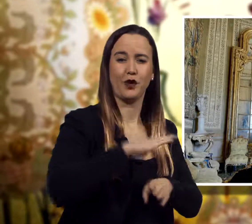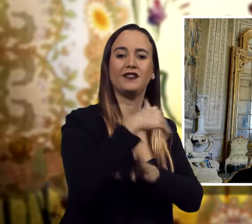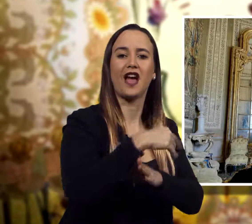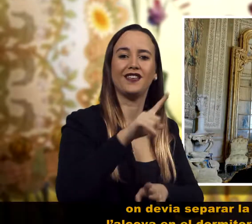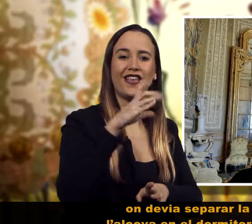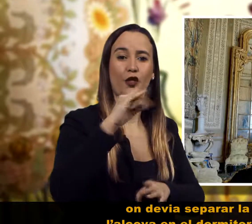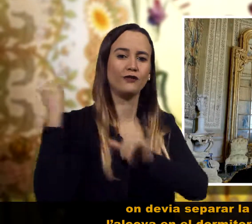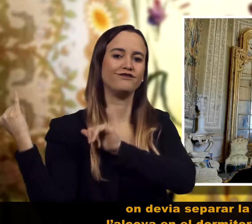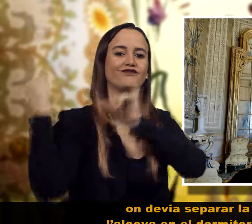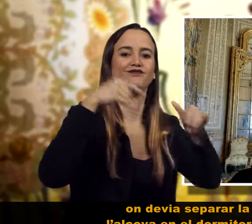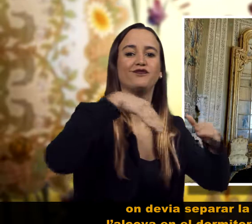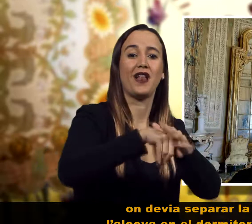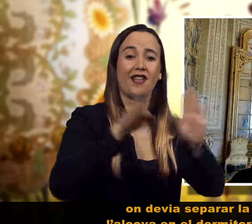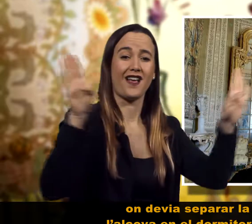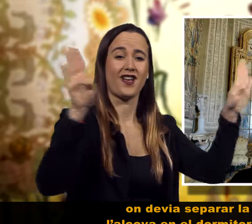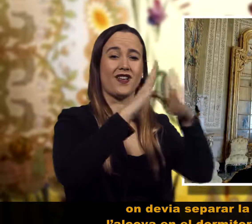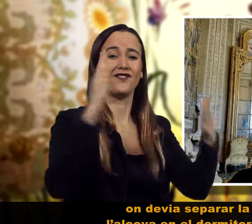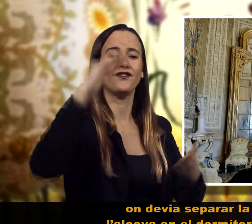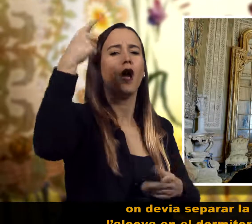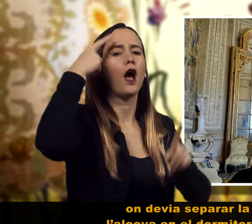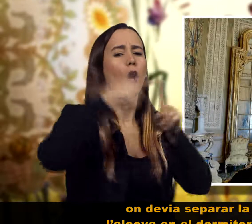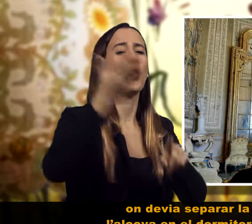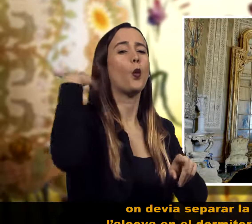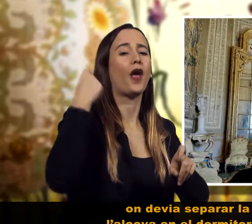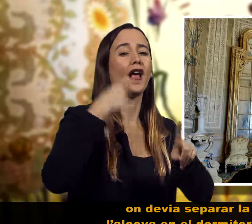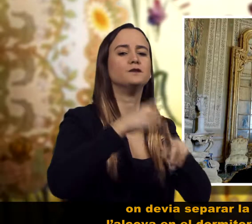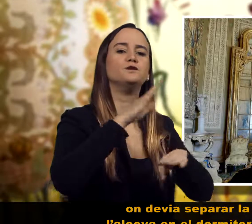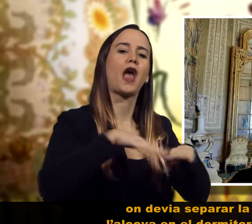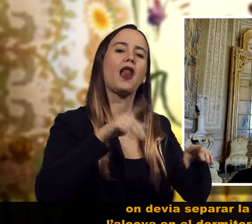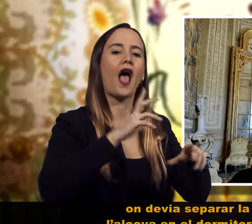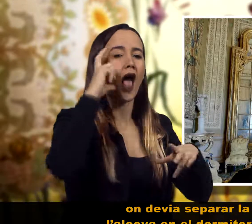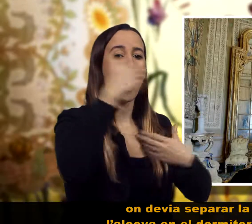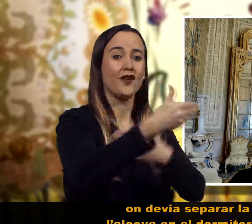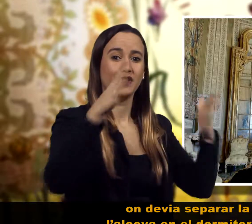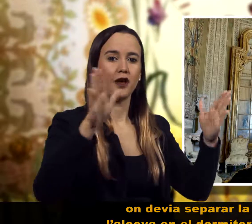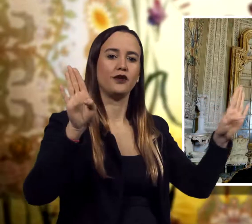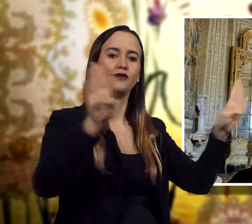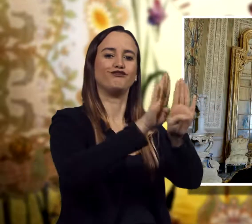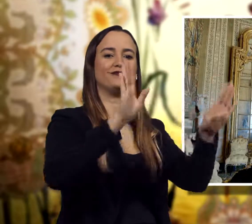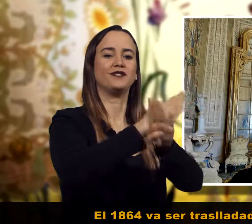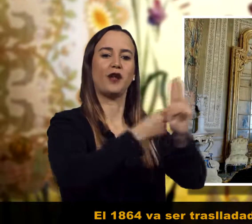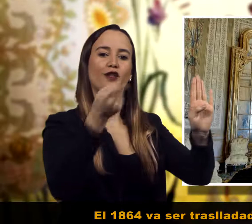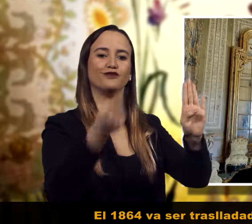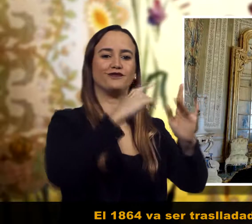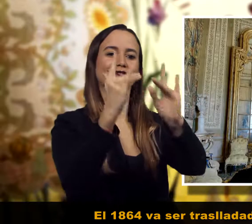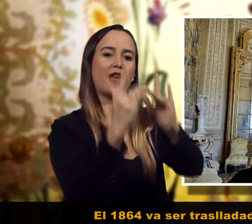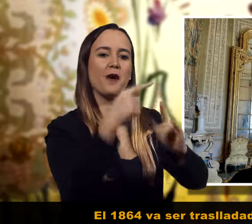El 1864 va ser traslladada a Cornellà i adaptada al nou espai, canviant els vidres per